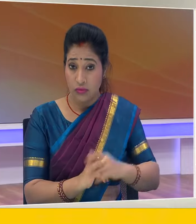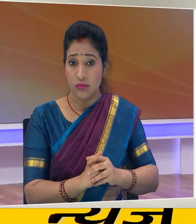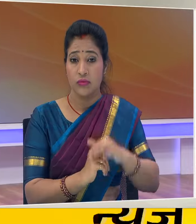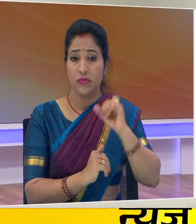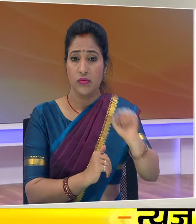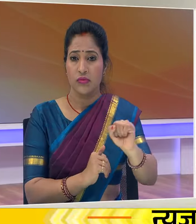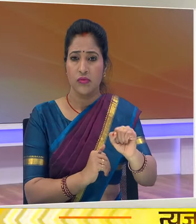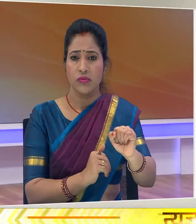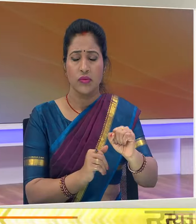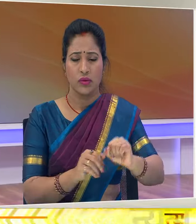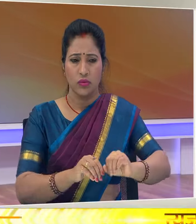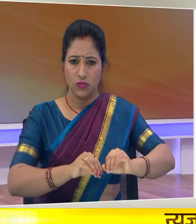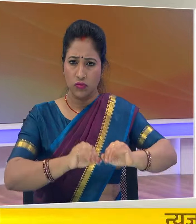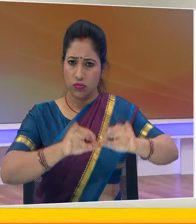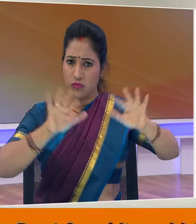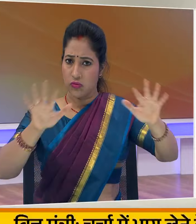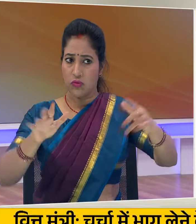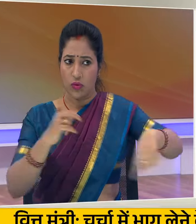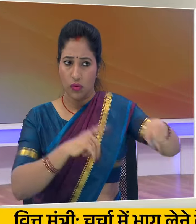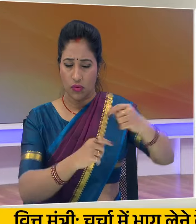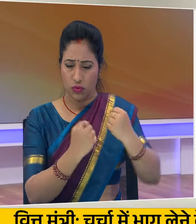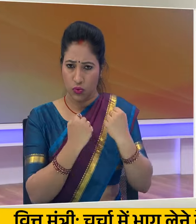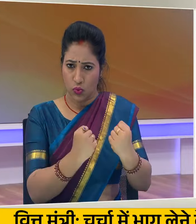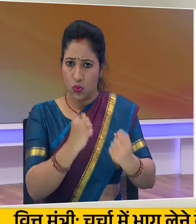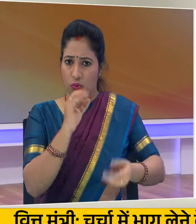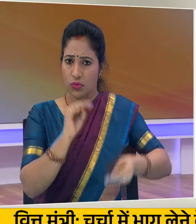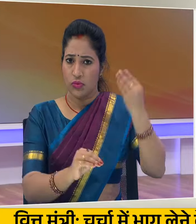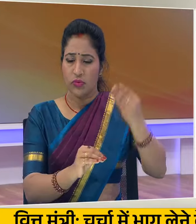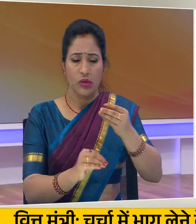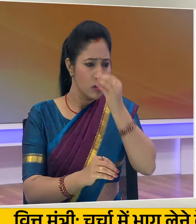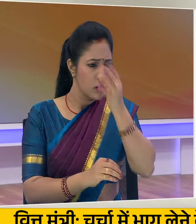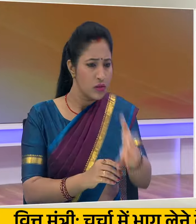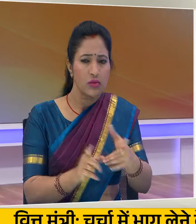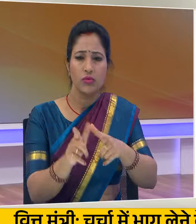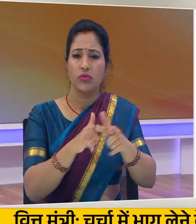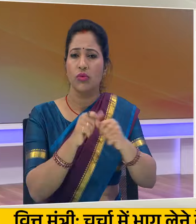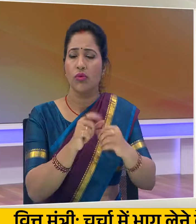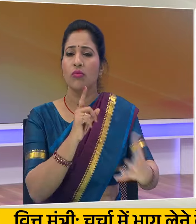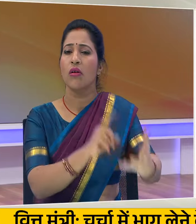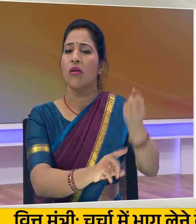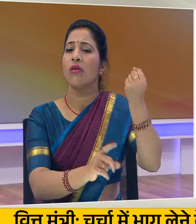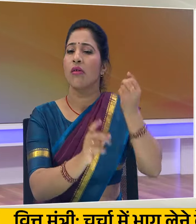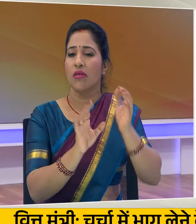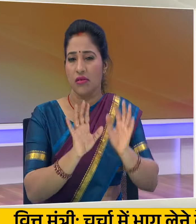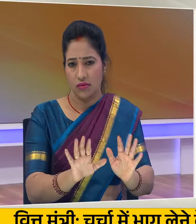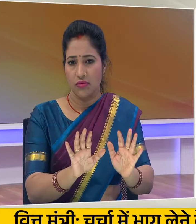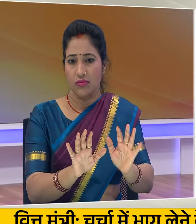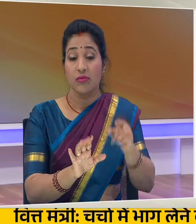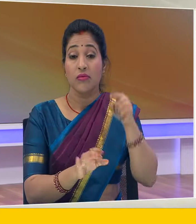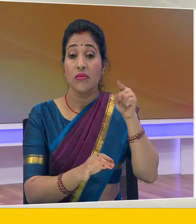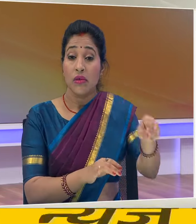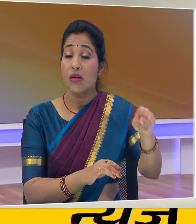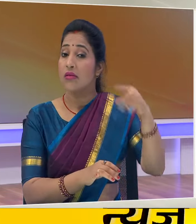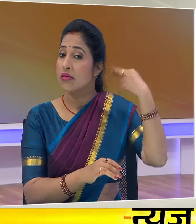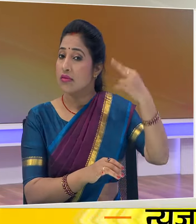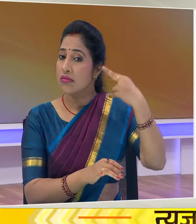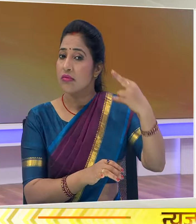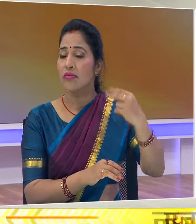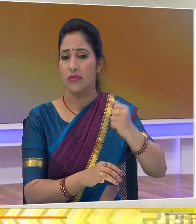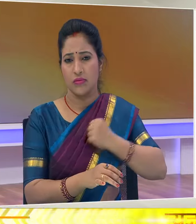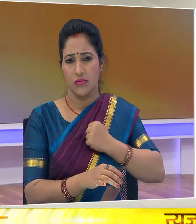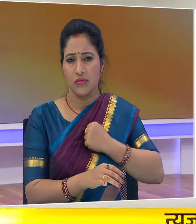उनका एक्सपोजर बढ़े, उन्हें आसानी से रोजगार मिले, इसके लिए